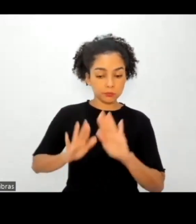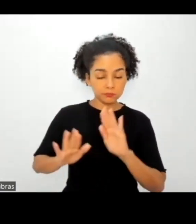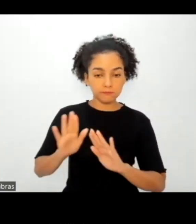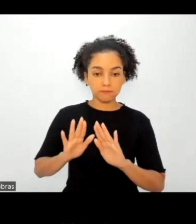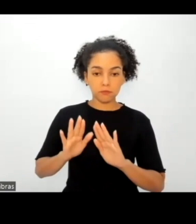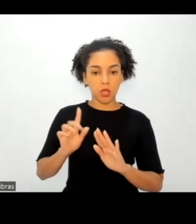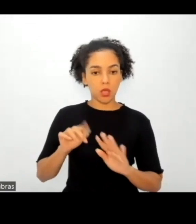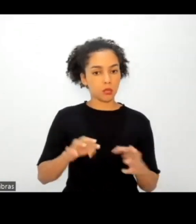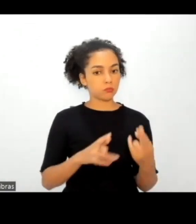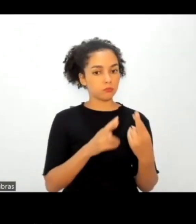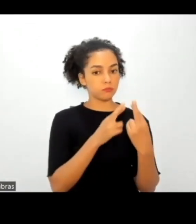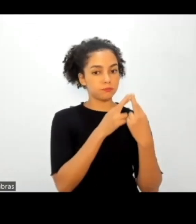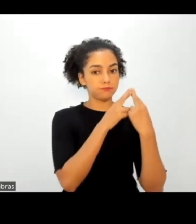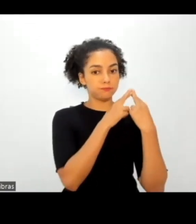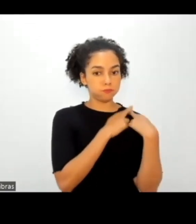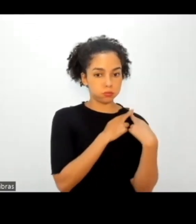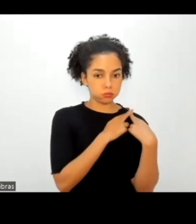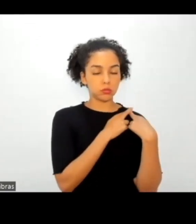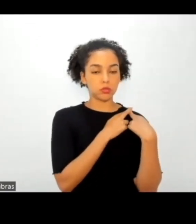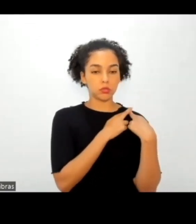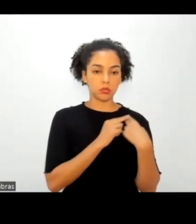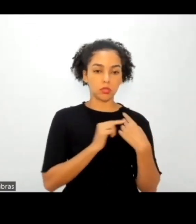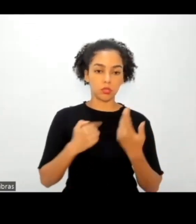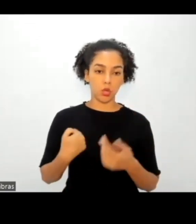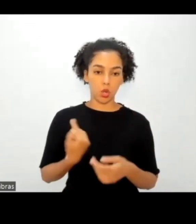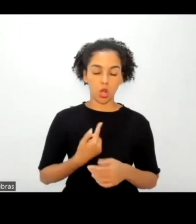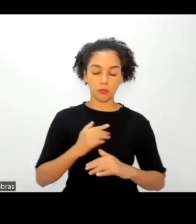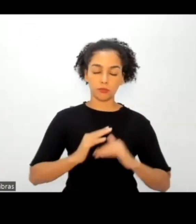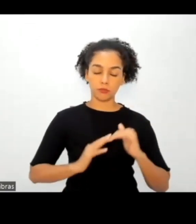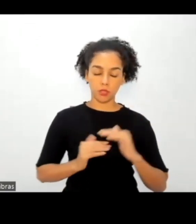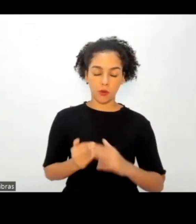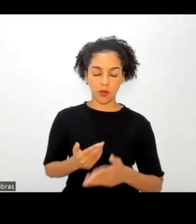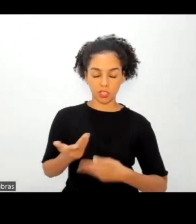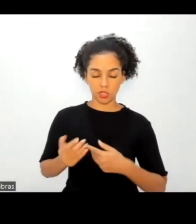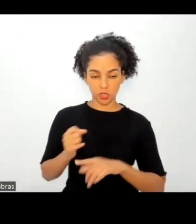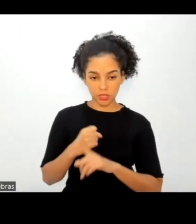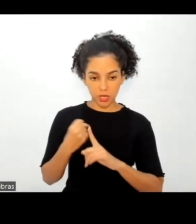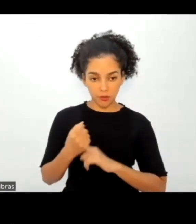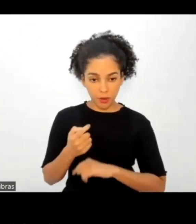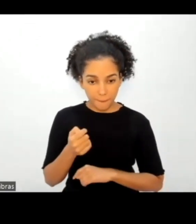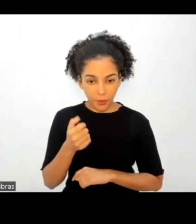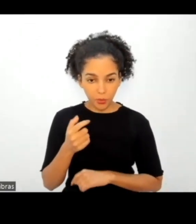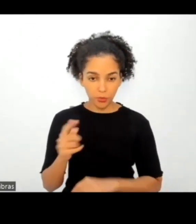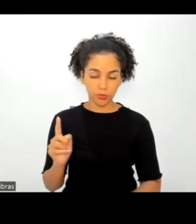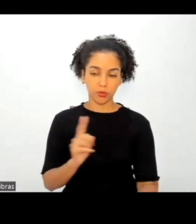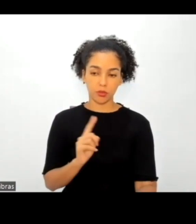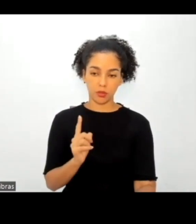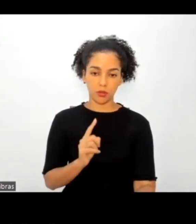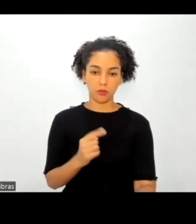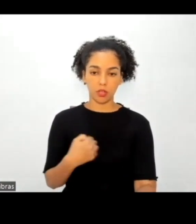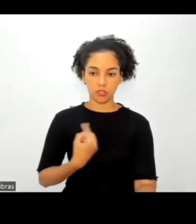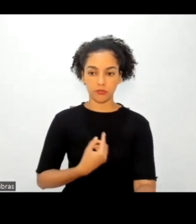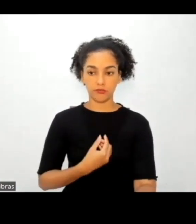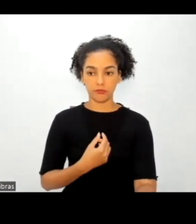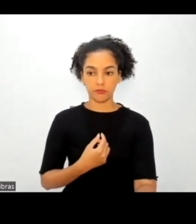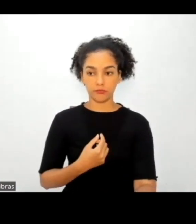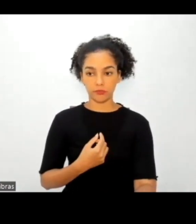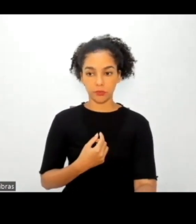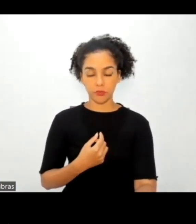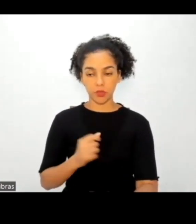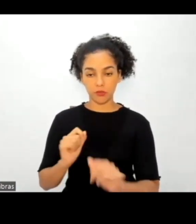da nossa responsabilidade enquanto assistentes sociais. Não é pouca coisa, né, assim, o que a gente pode fazer na vida de uma pessoa,